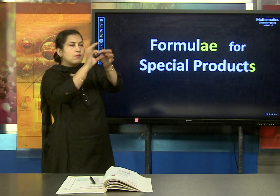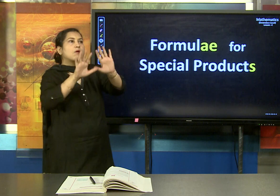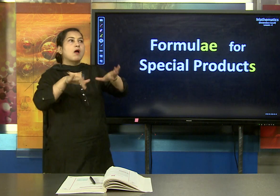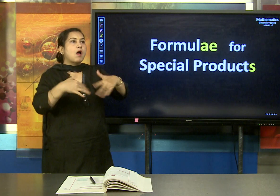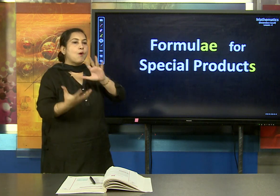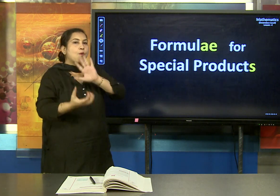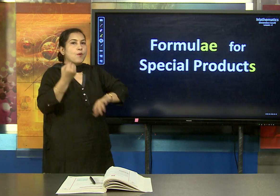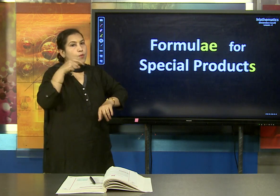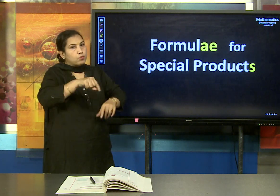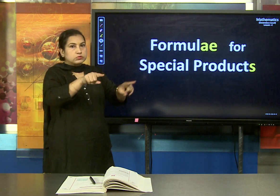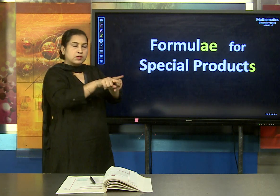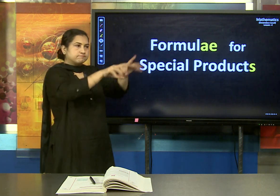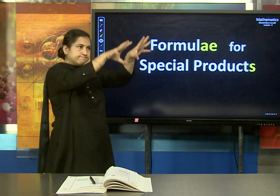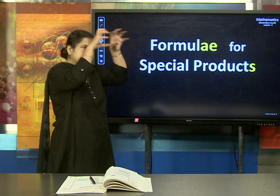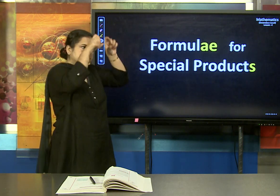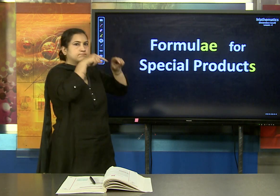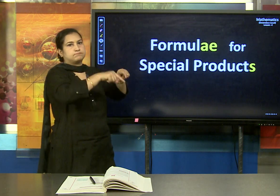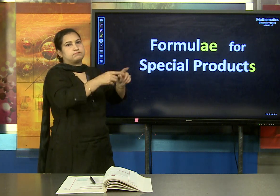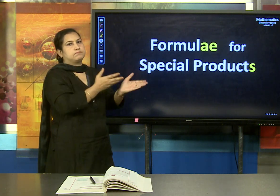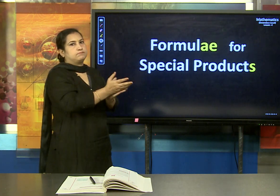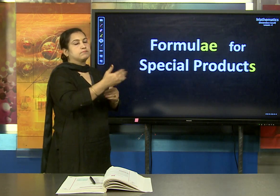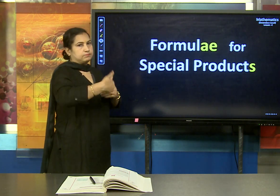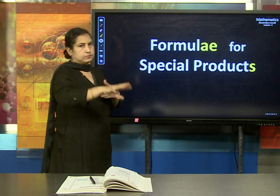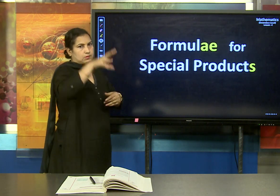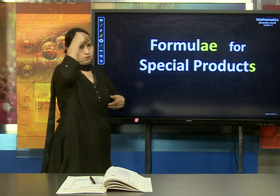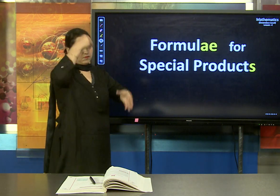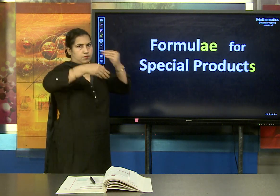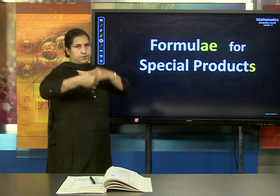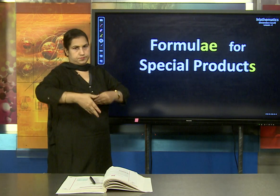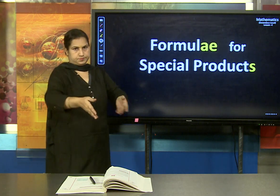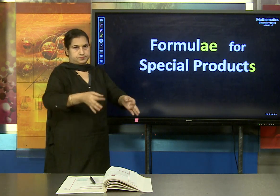और हमारी बहुत सारी समस्याओं का समाधान होगा।